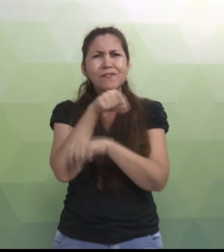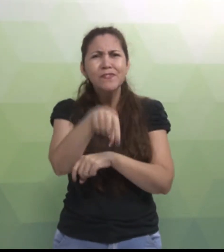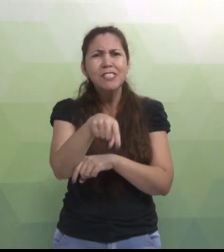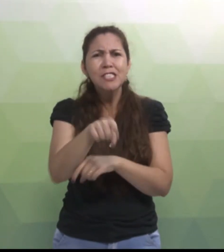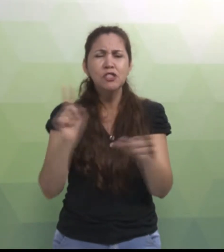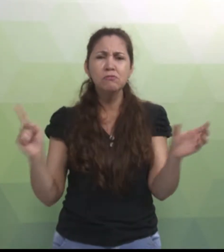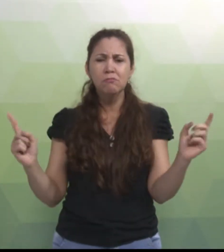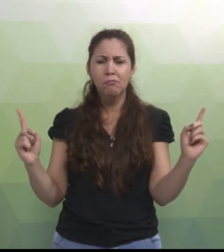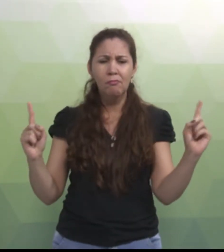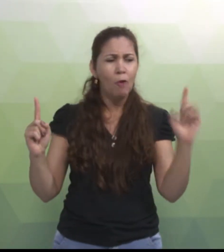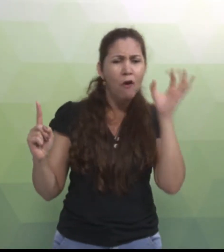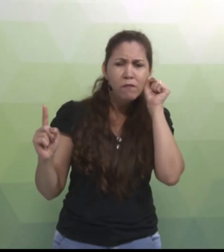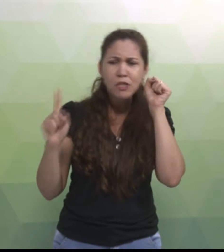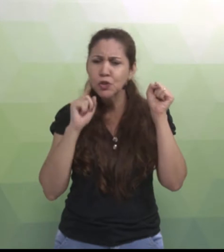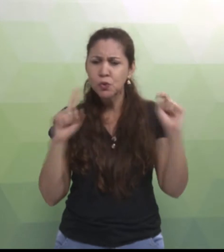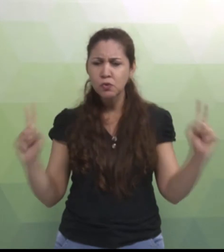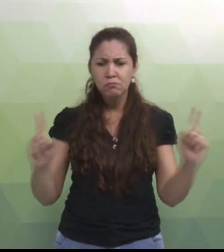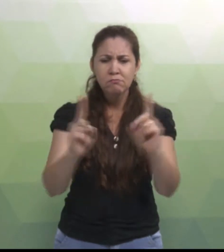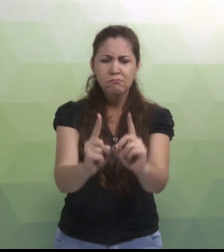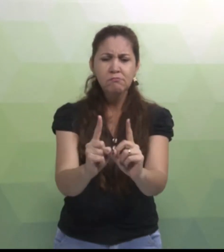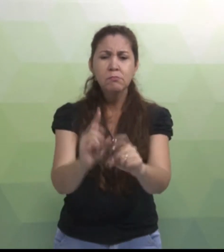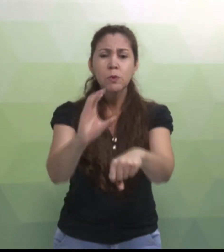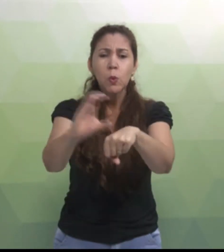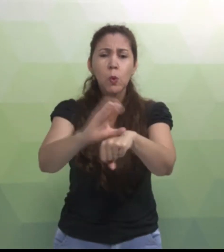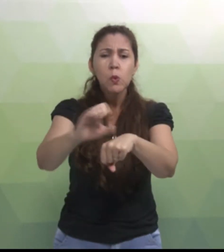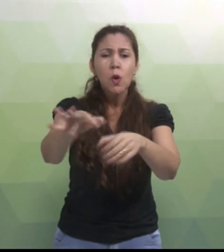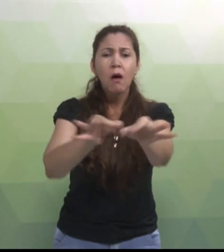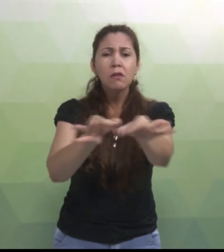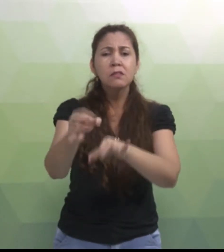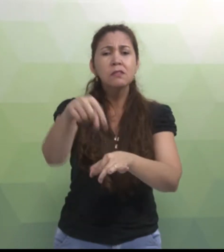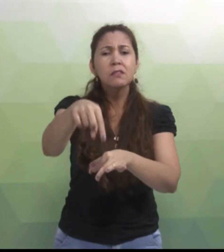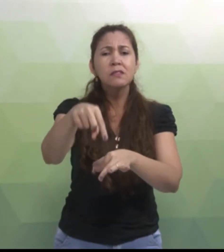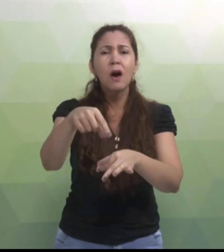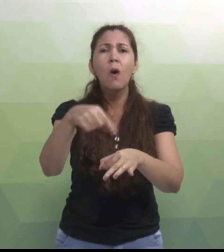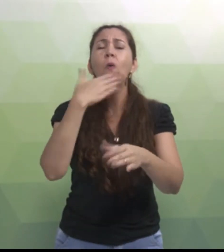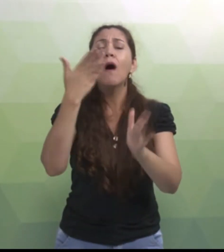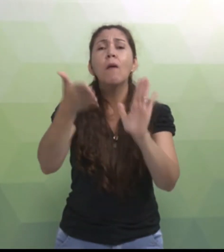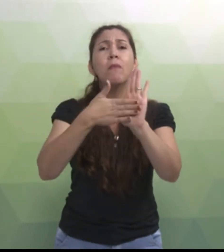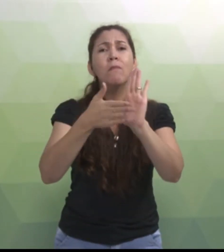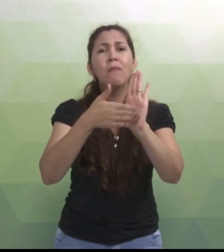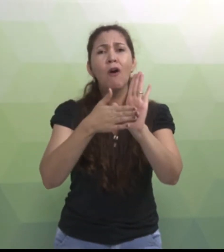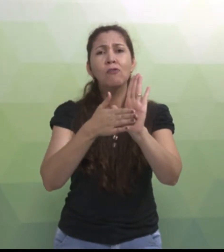ouvintes em um mesmo espaço de aprendizado. Qual a proposta que será utilizada?